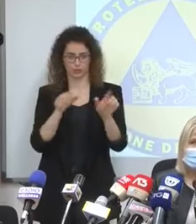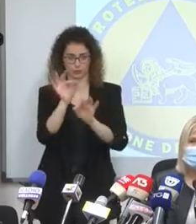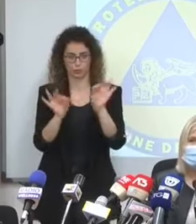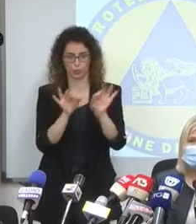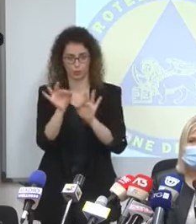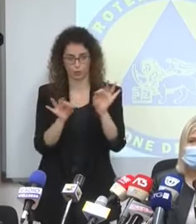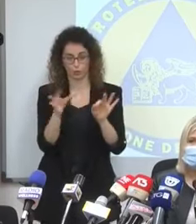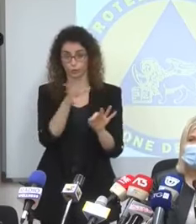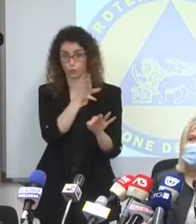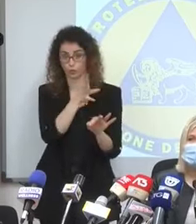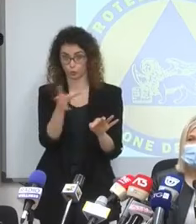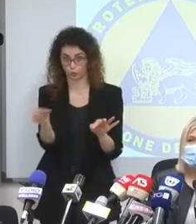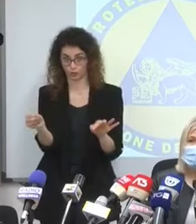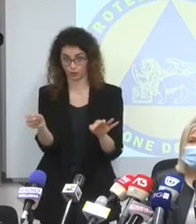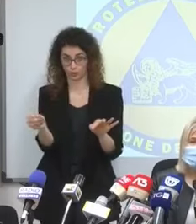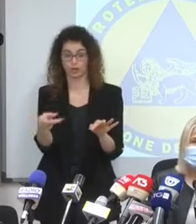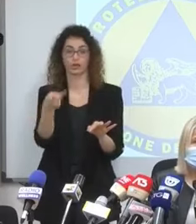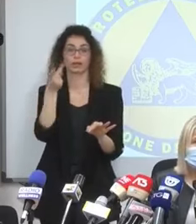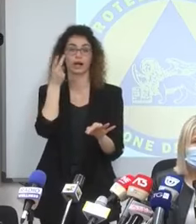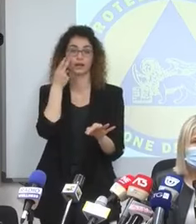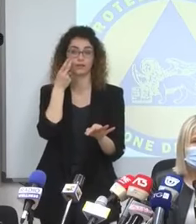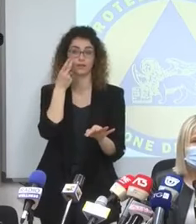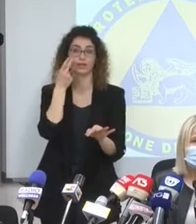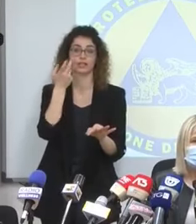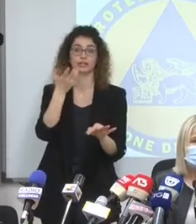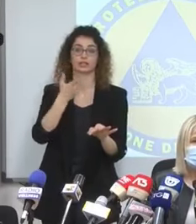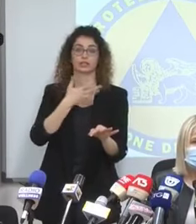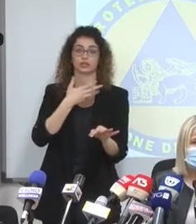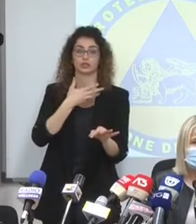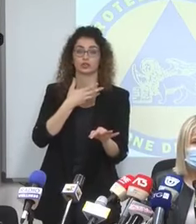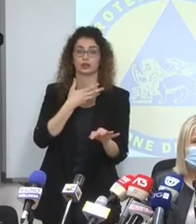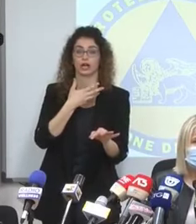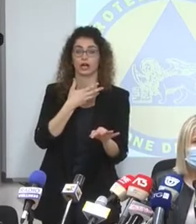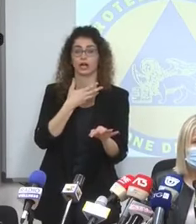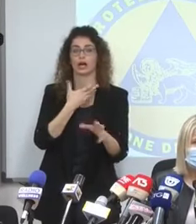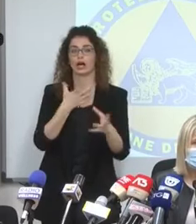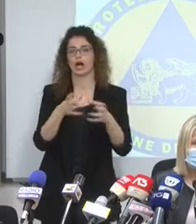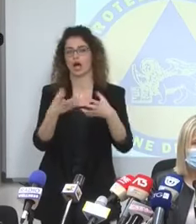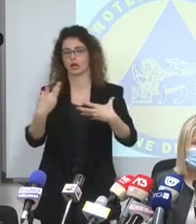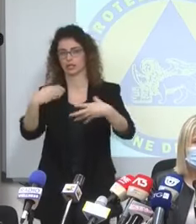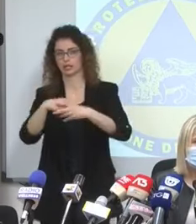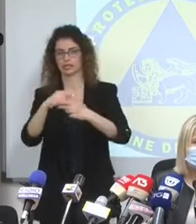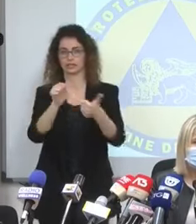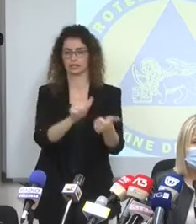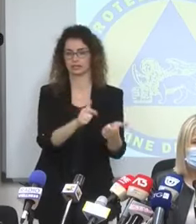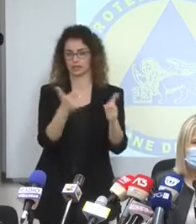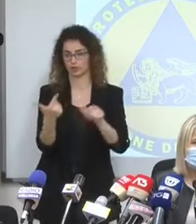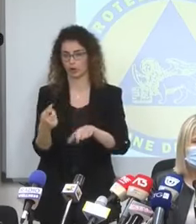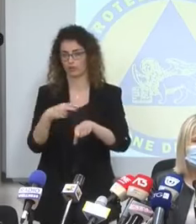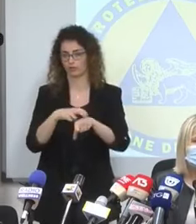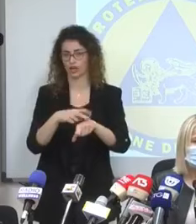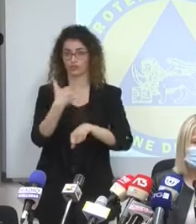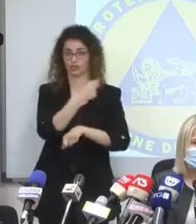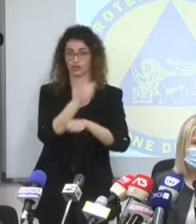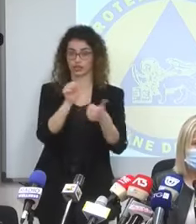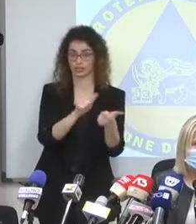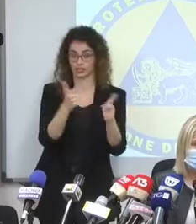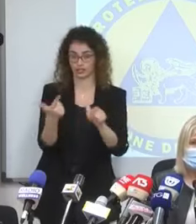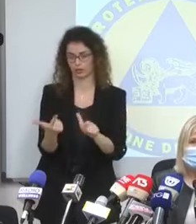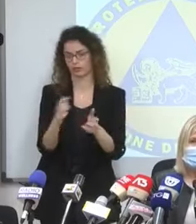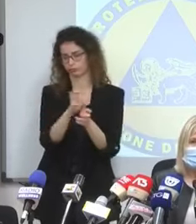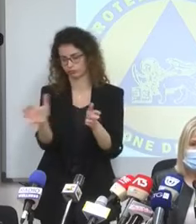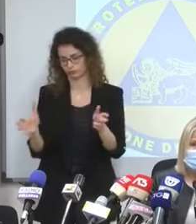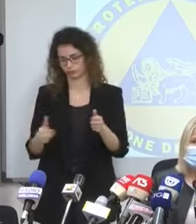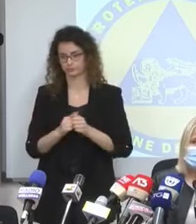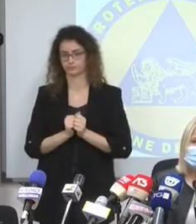propri assistiti, quindi vede se sono stati, se sono inseriti tra la categoria fragile, se sono stati vaccinati e